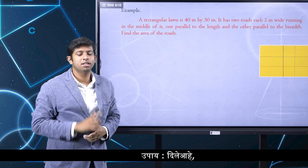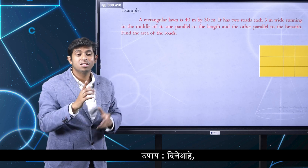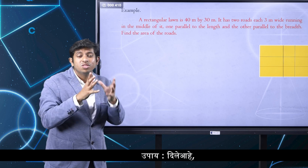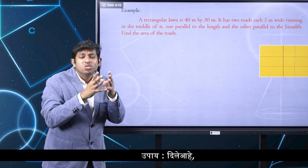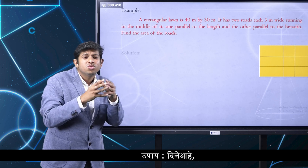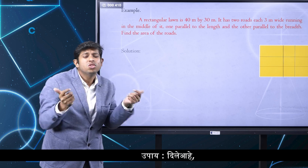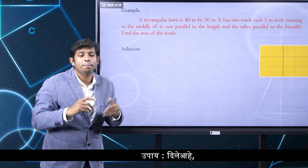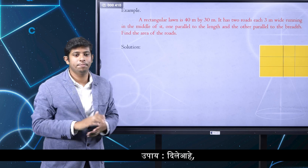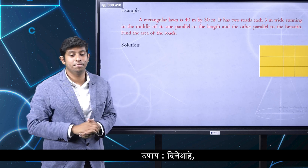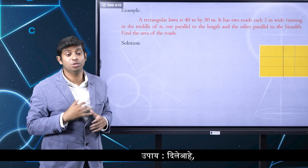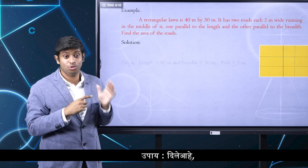उपाय दिले आहे.